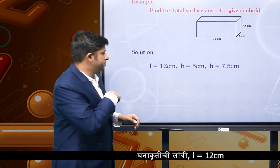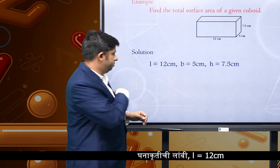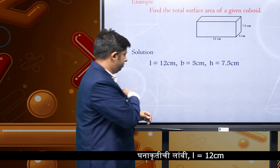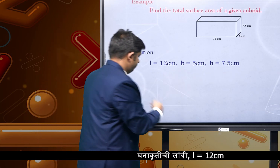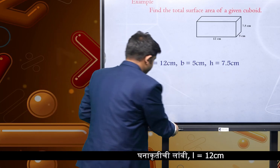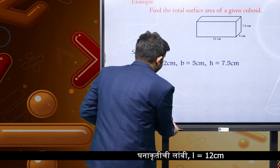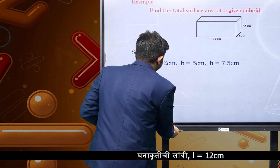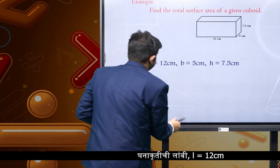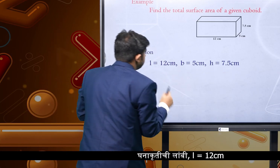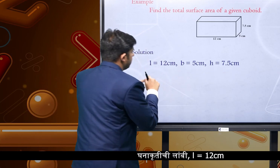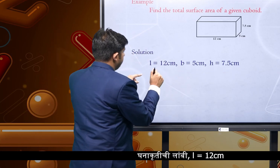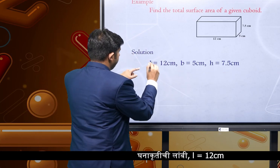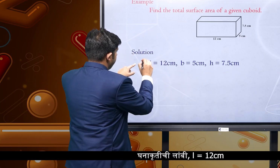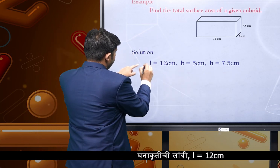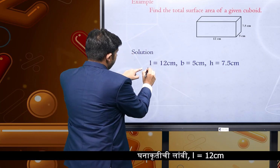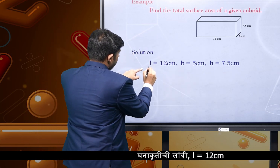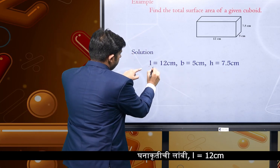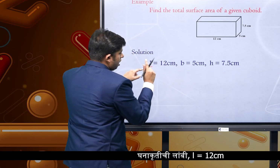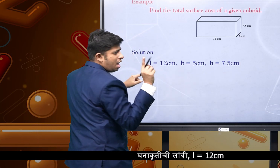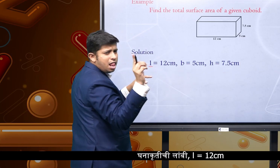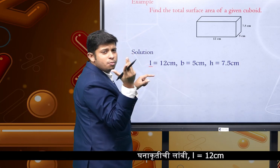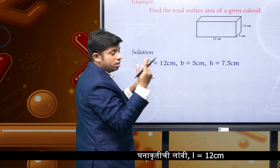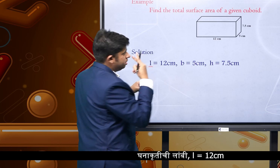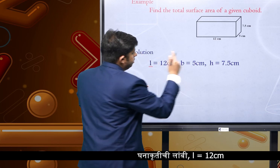घनाकृतींची लांबी L बरोबर 12 सेंटीमीटर,